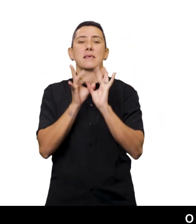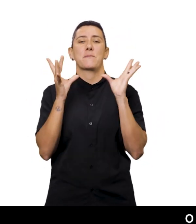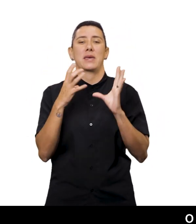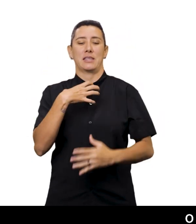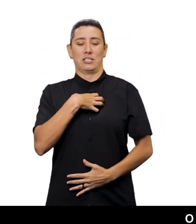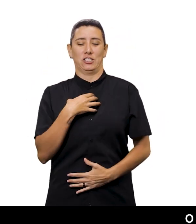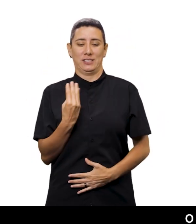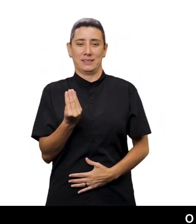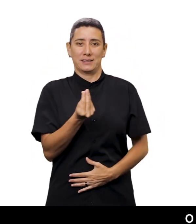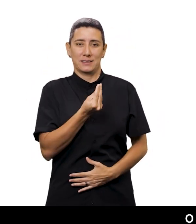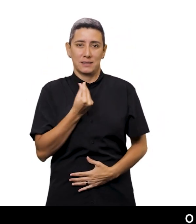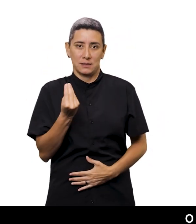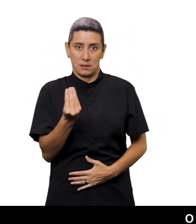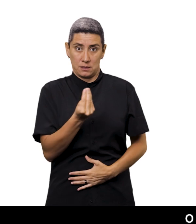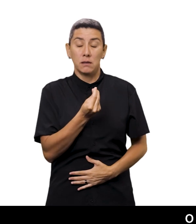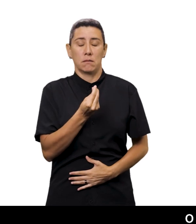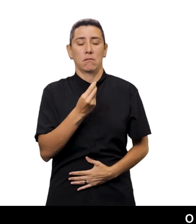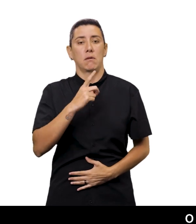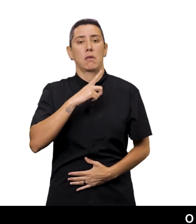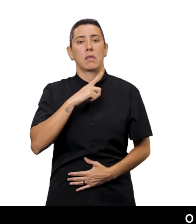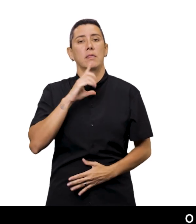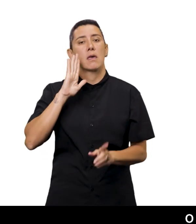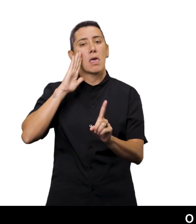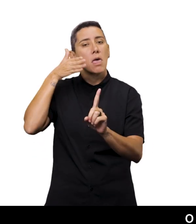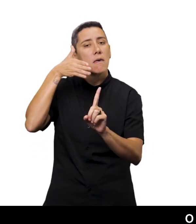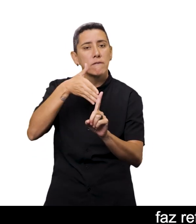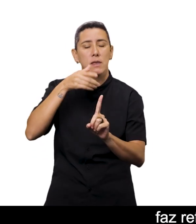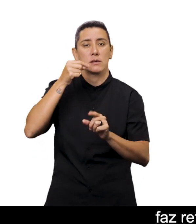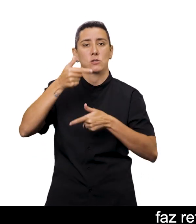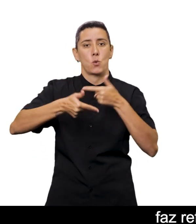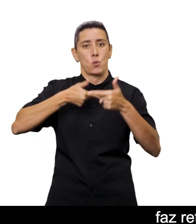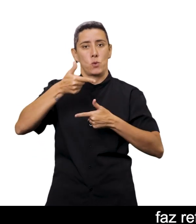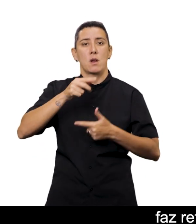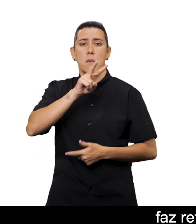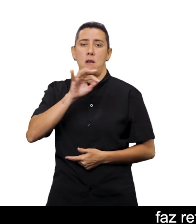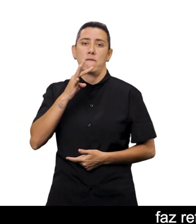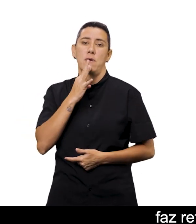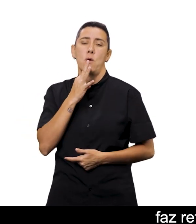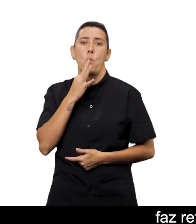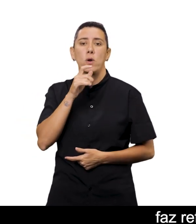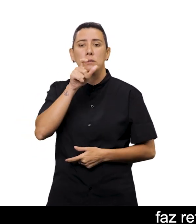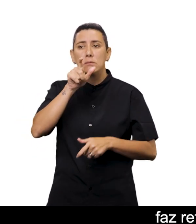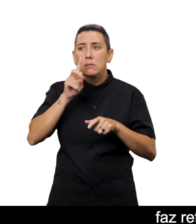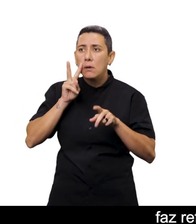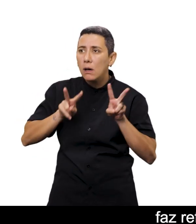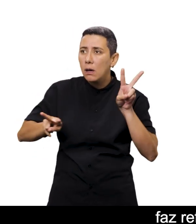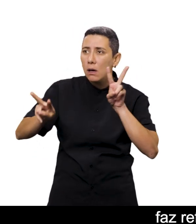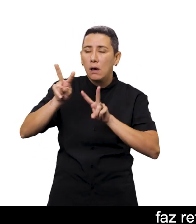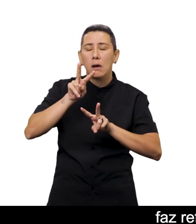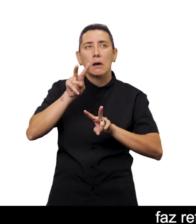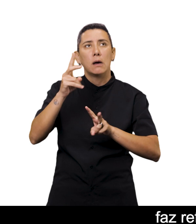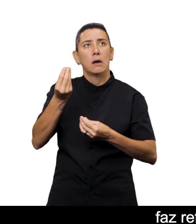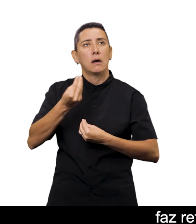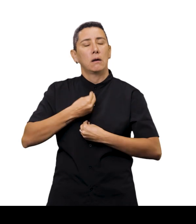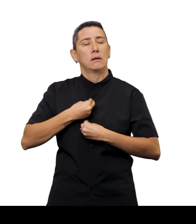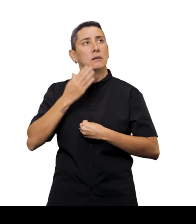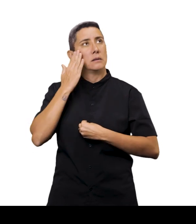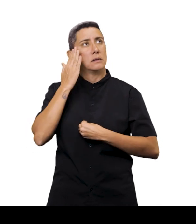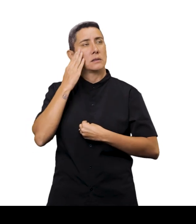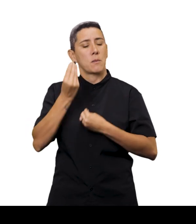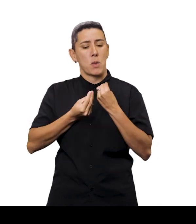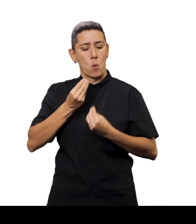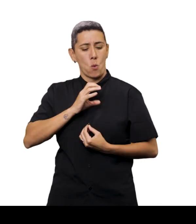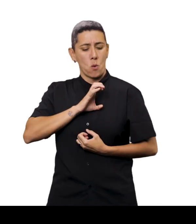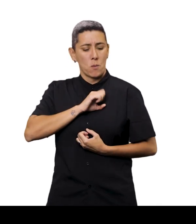exposição, Liberdade para as Sensibilidades, faz referência a um dos trabalhos que iremos conhecer